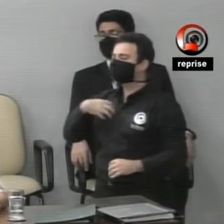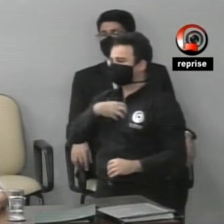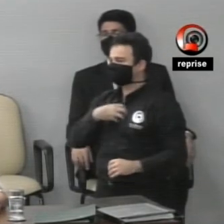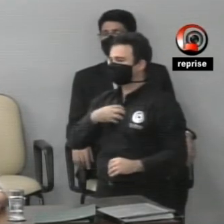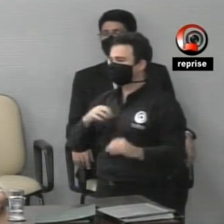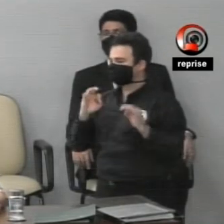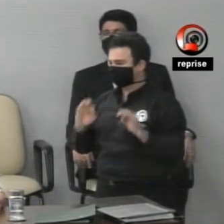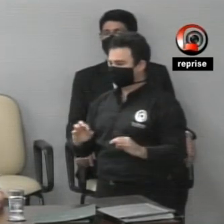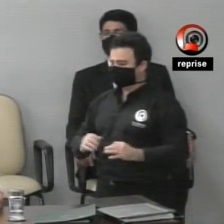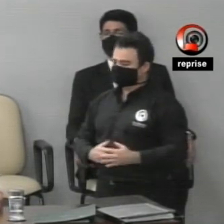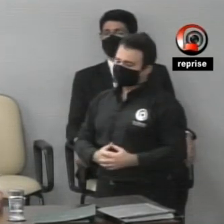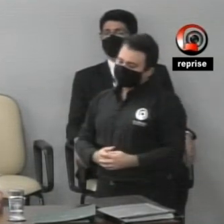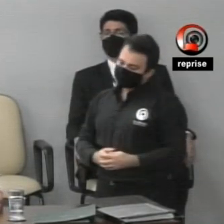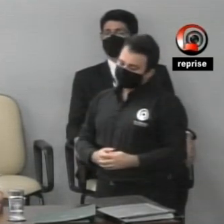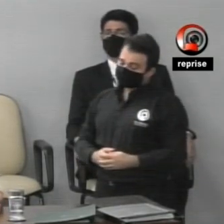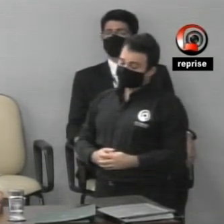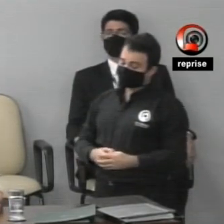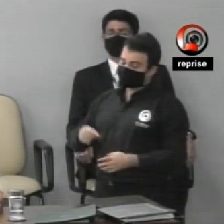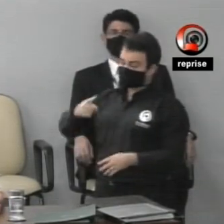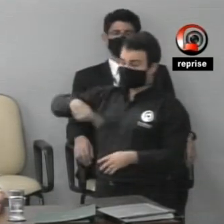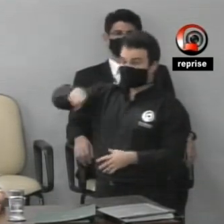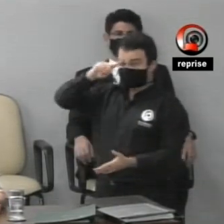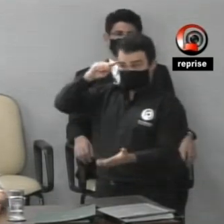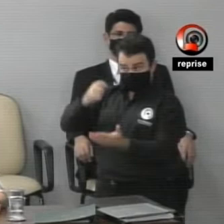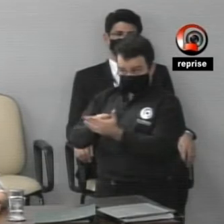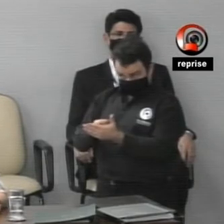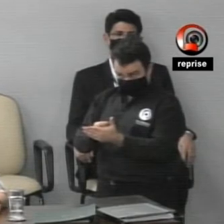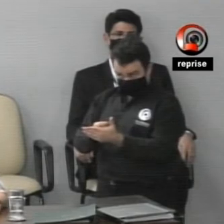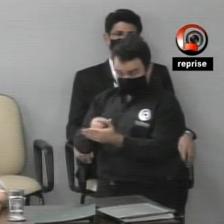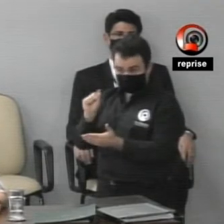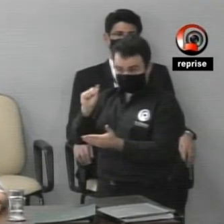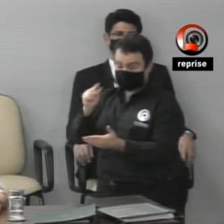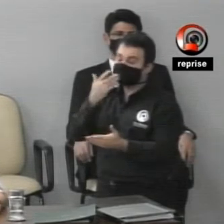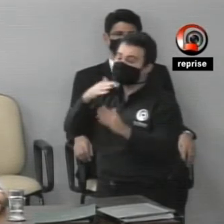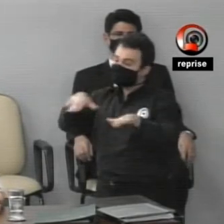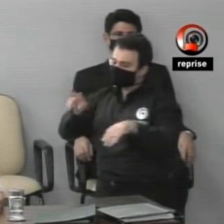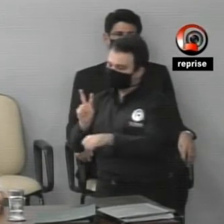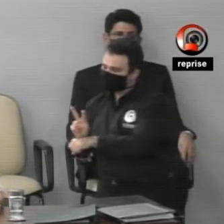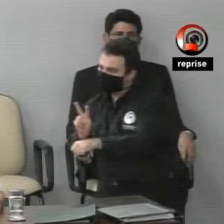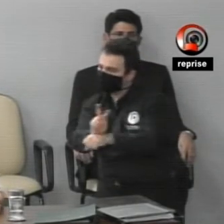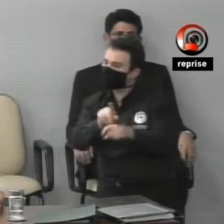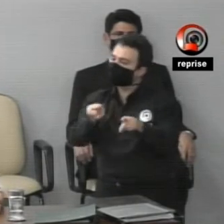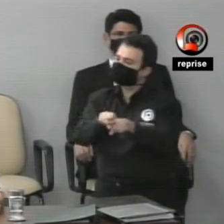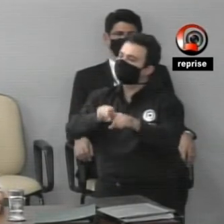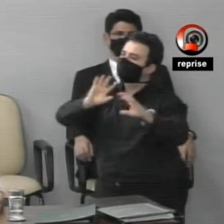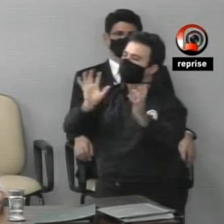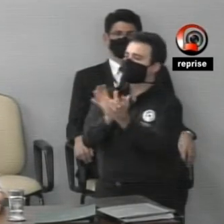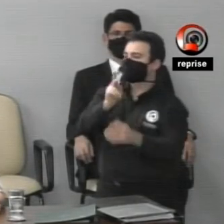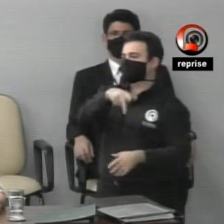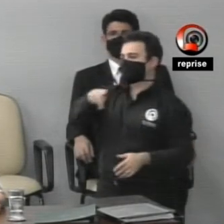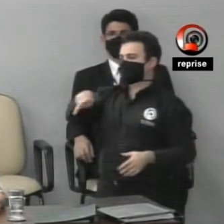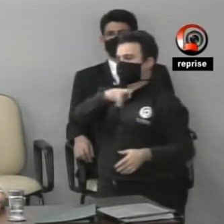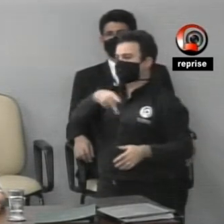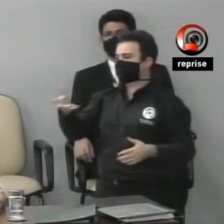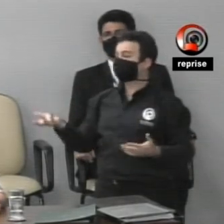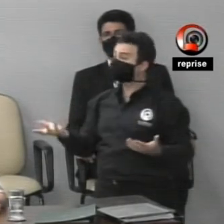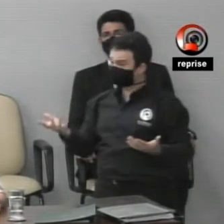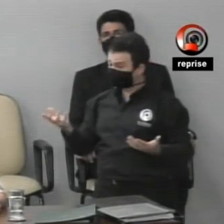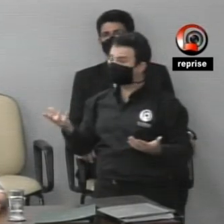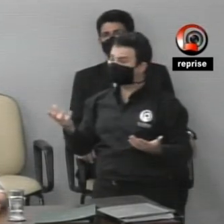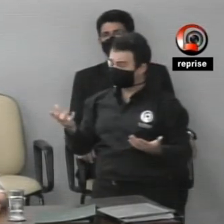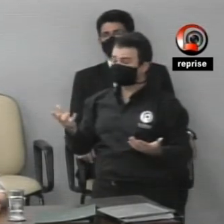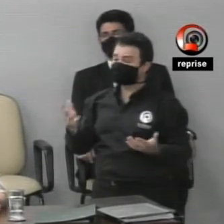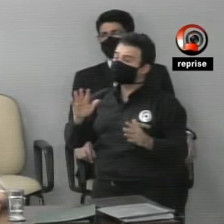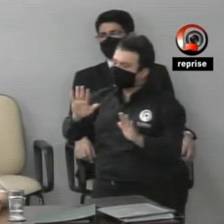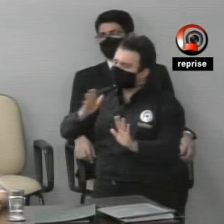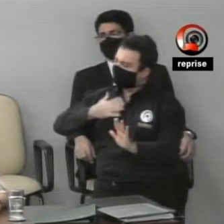nossa decisão hoje é para preservar as crianças, os profissionais da educação e garantir, assim, uma retomada